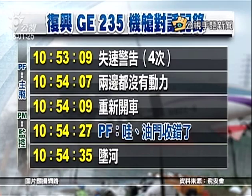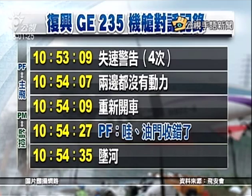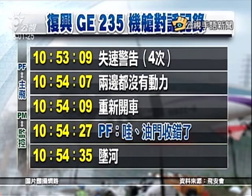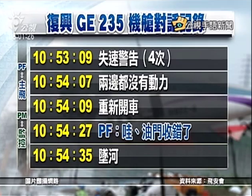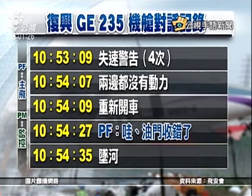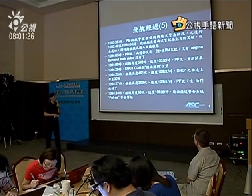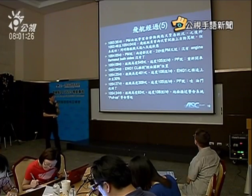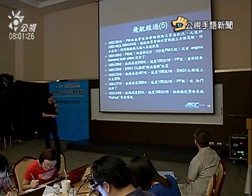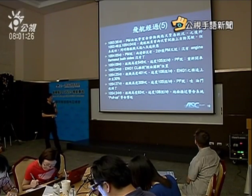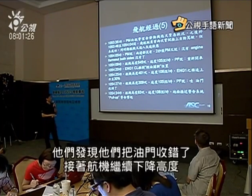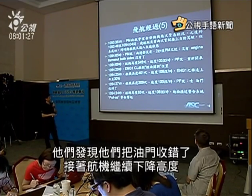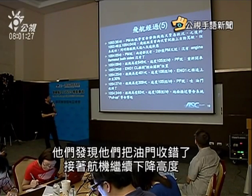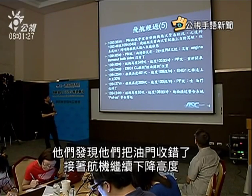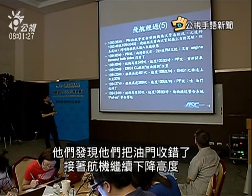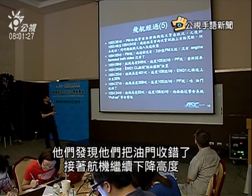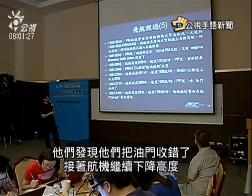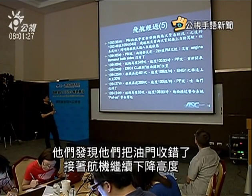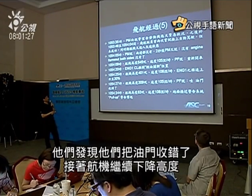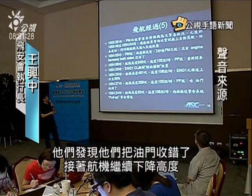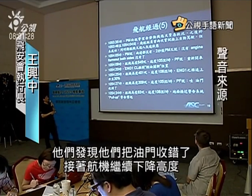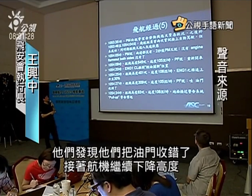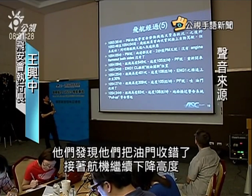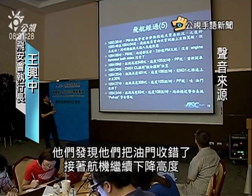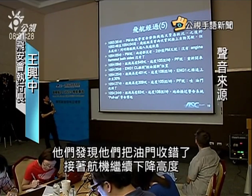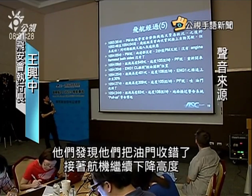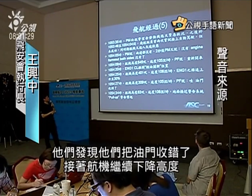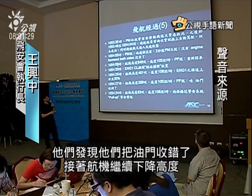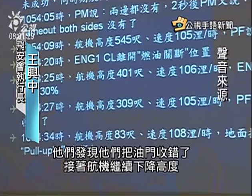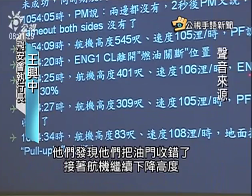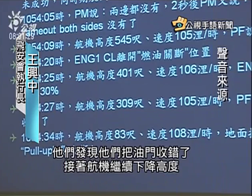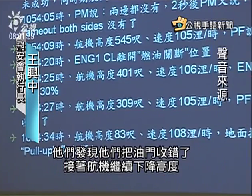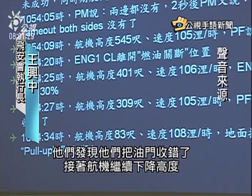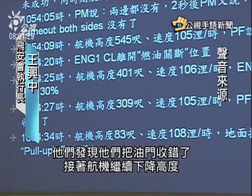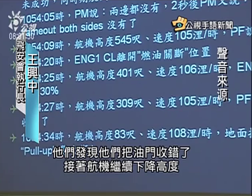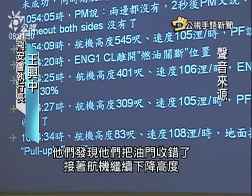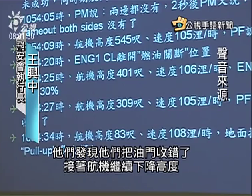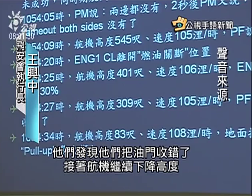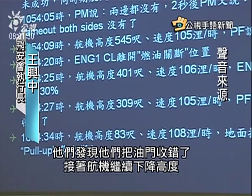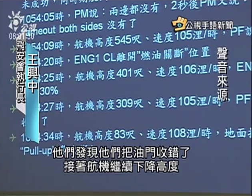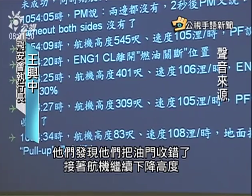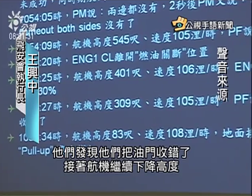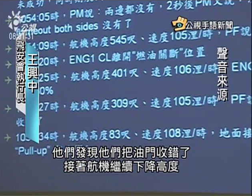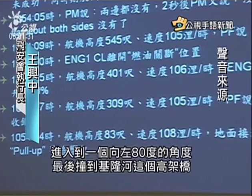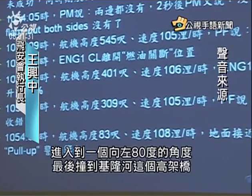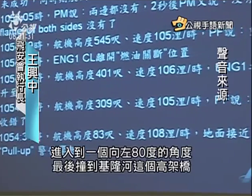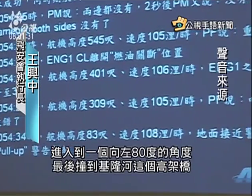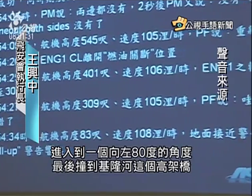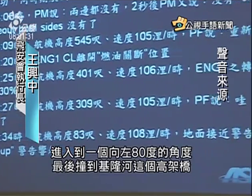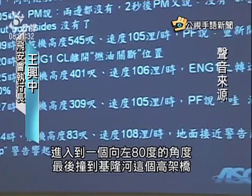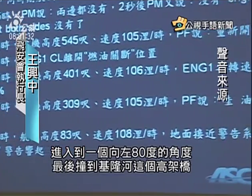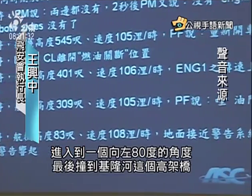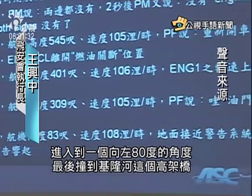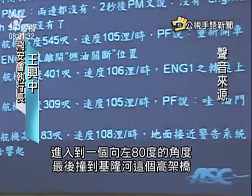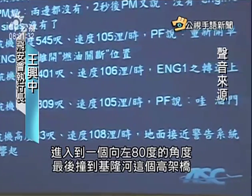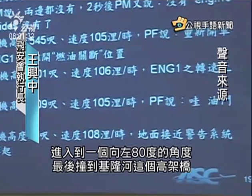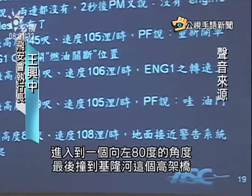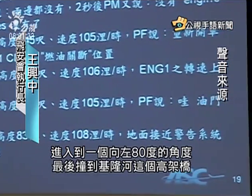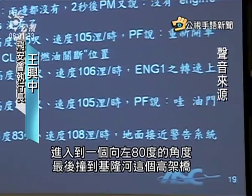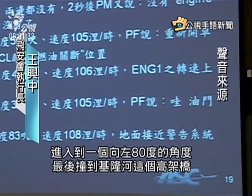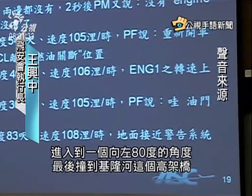河。 他们发现他们把油门收错了。接着，航机继续下降高度，进入到一个向左 bank 的80度